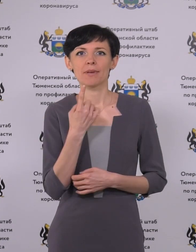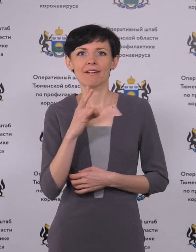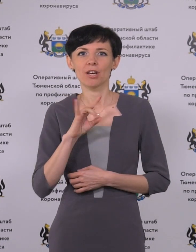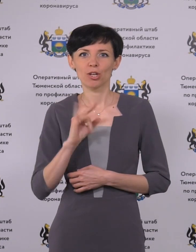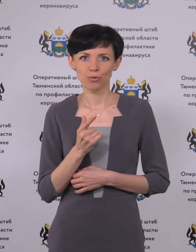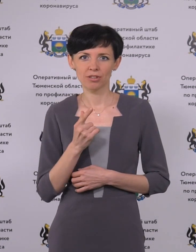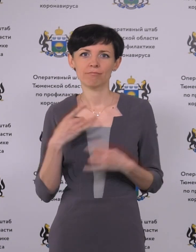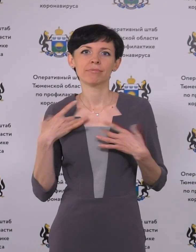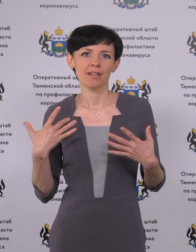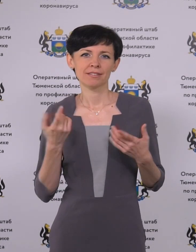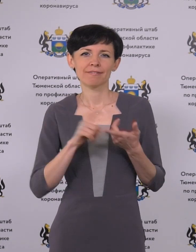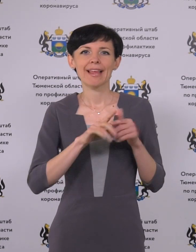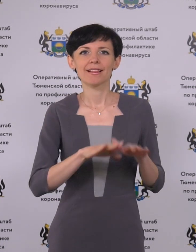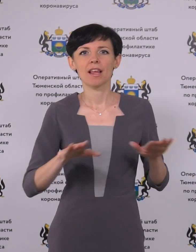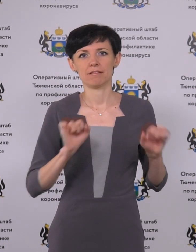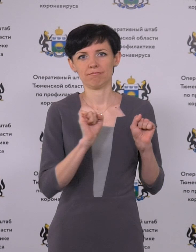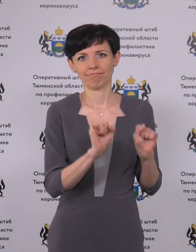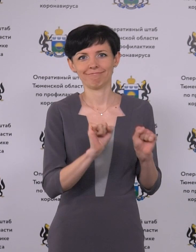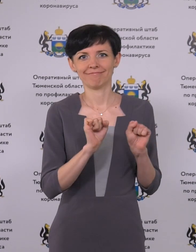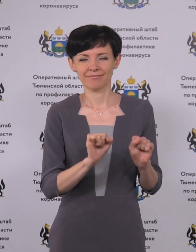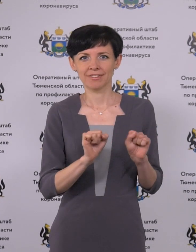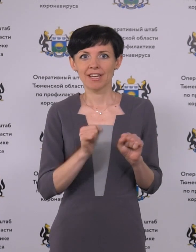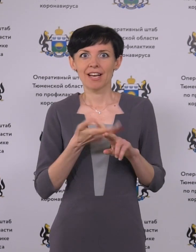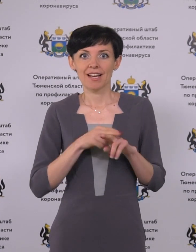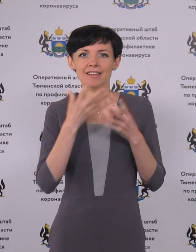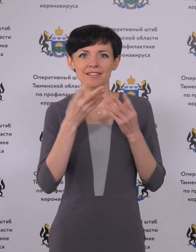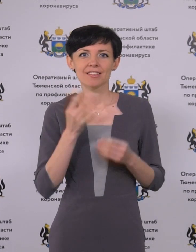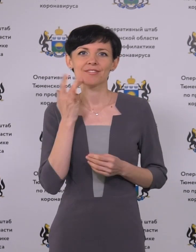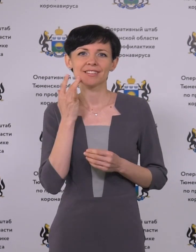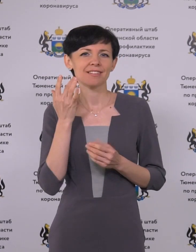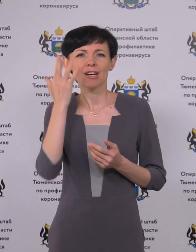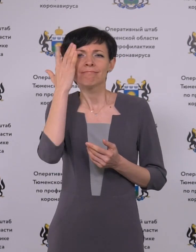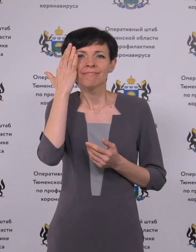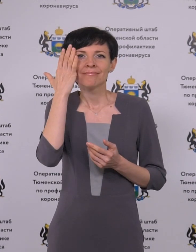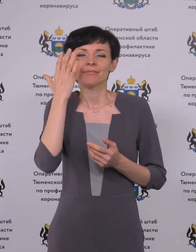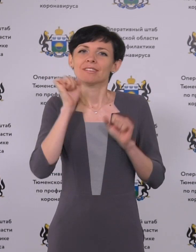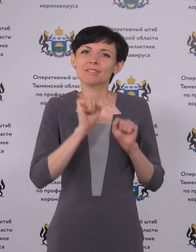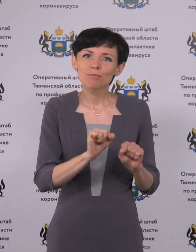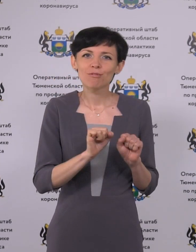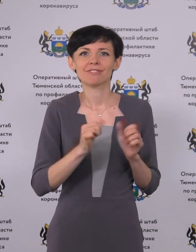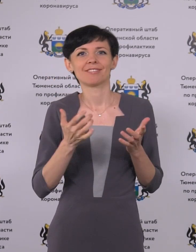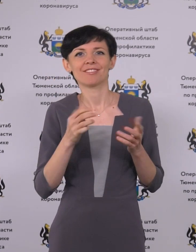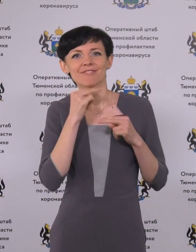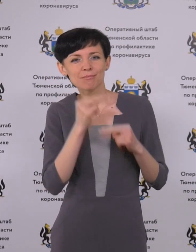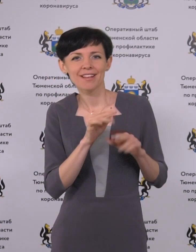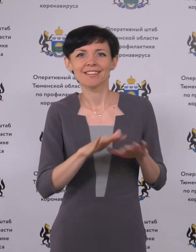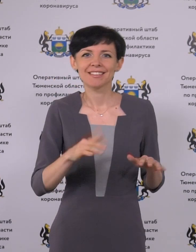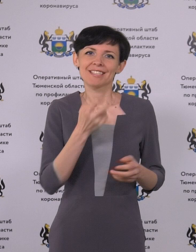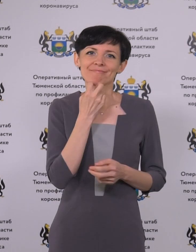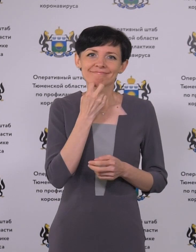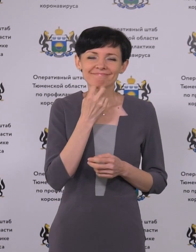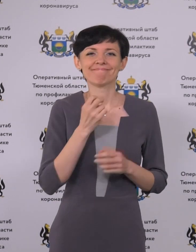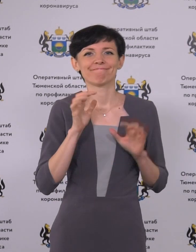детей этот день всегда наполнен особой заботой и любовью вниманием детским смехом но в первую очередь